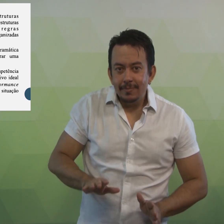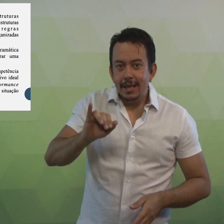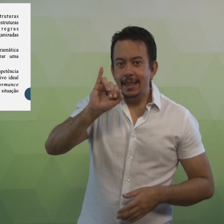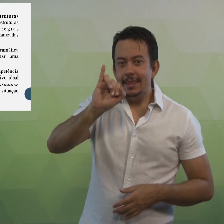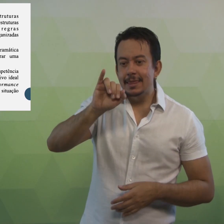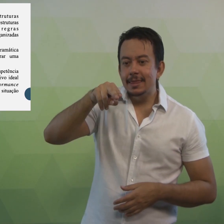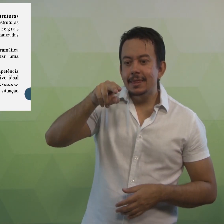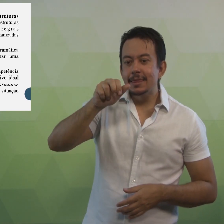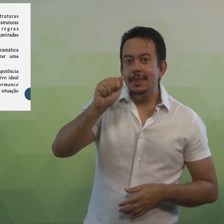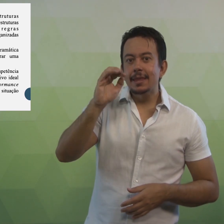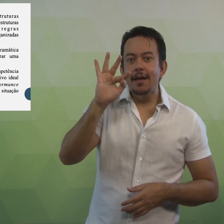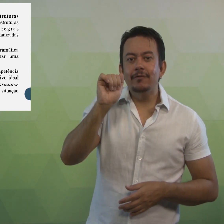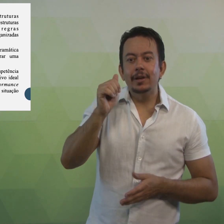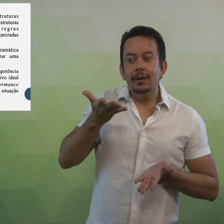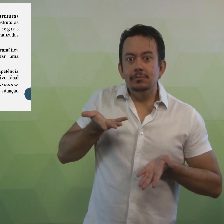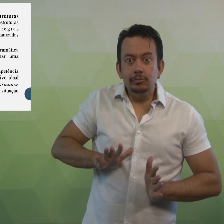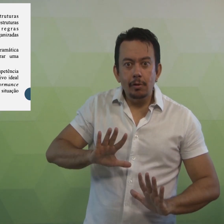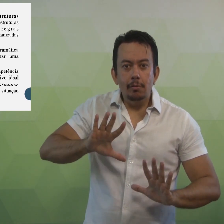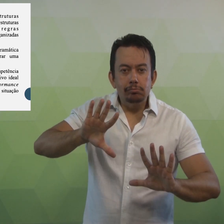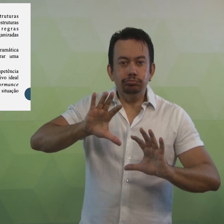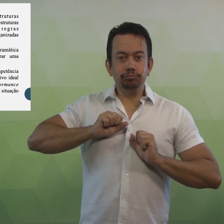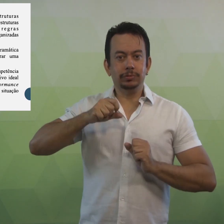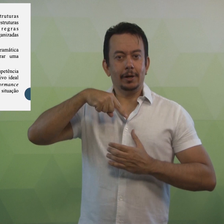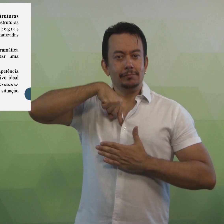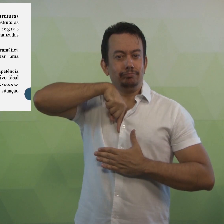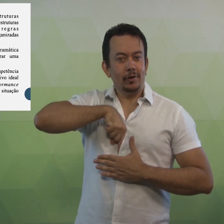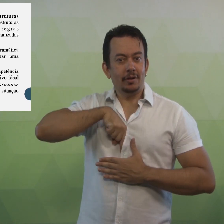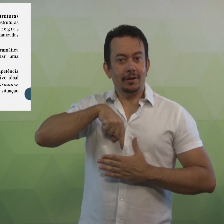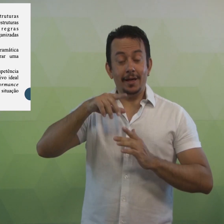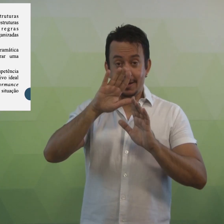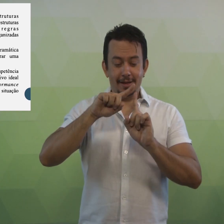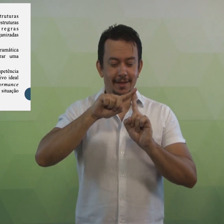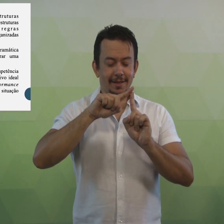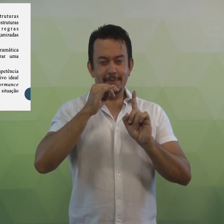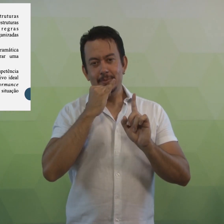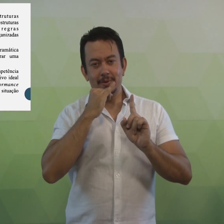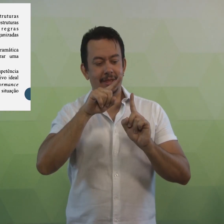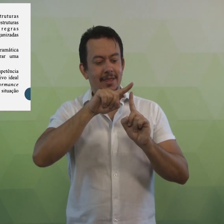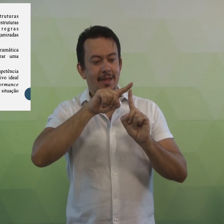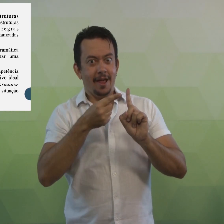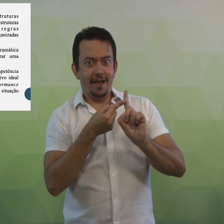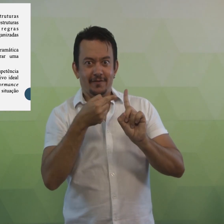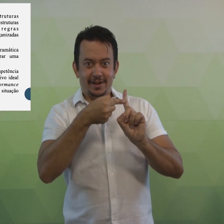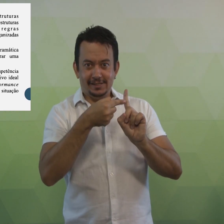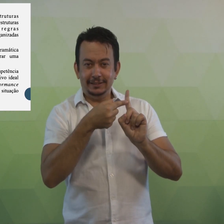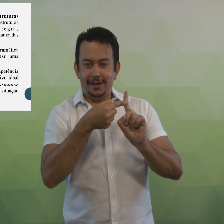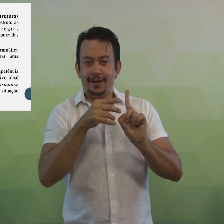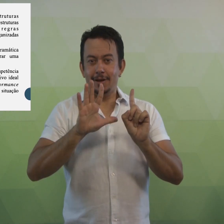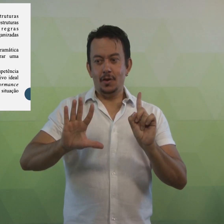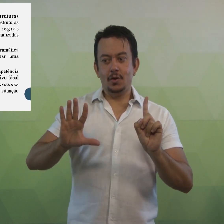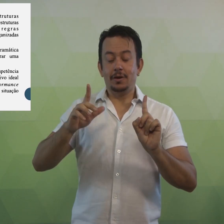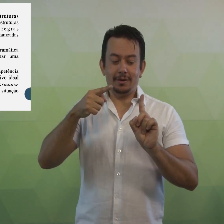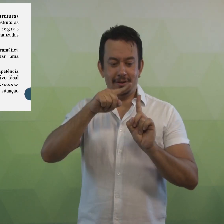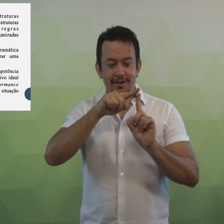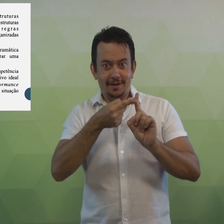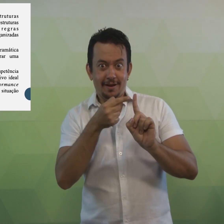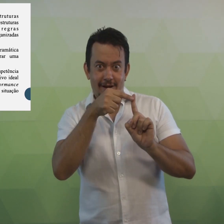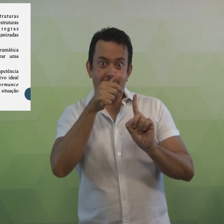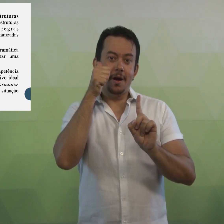Então, logo de início, por exemplo, quando a mãe ela está grávida, então ali com a criança ainda